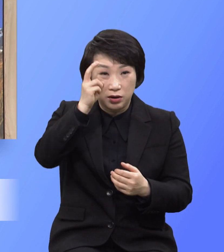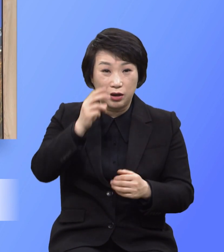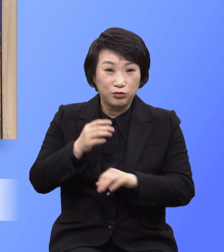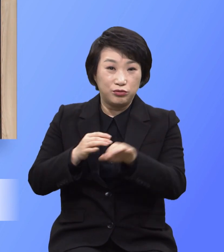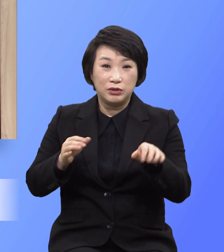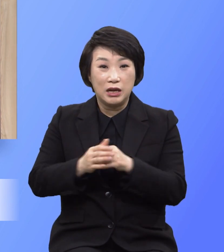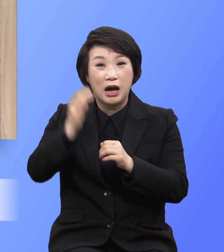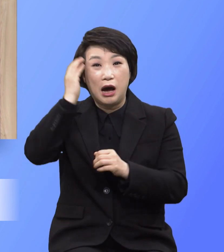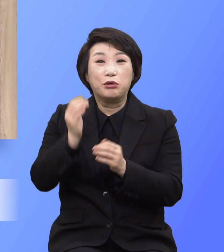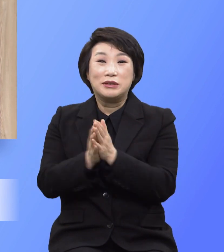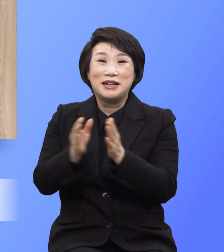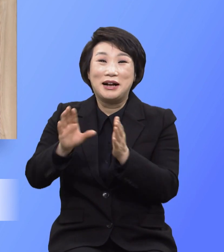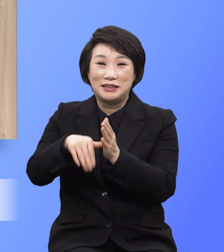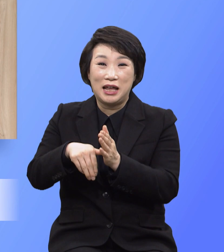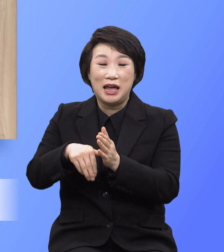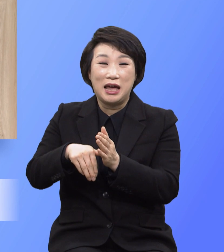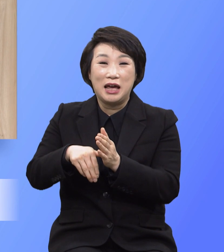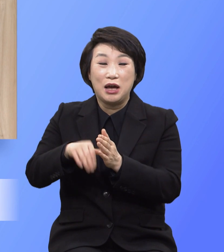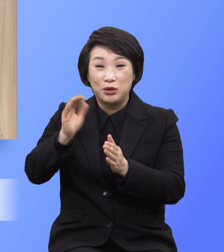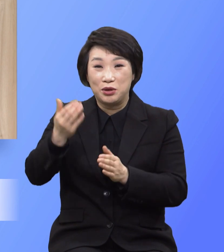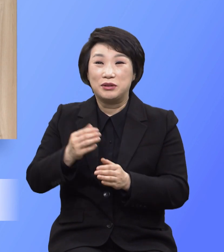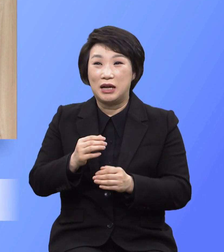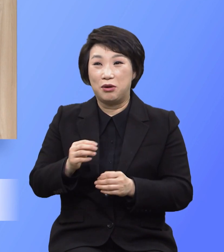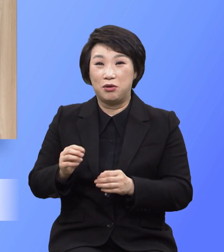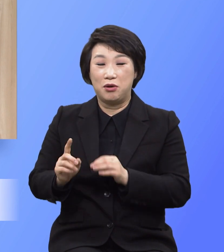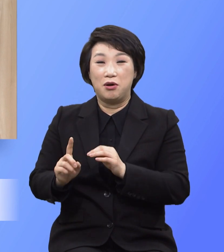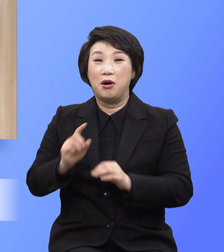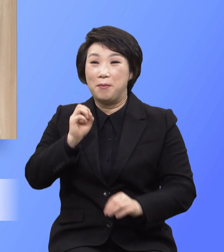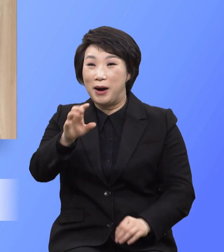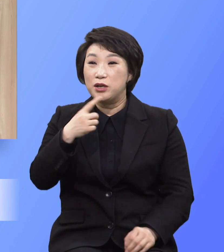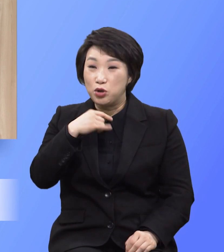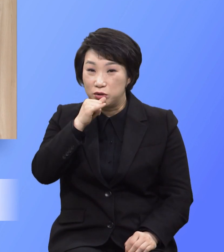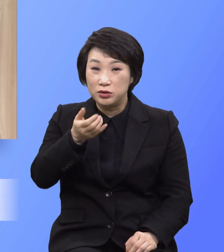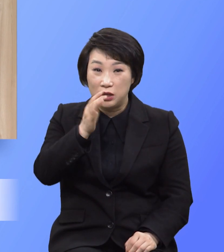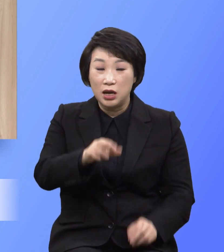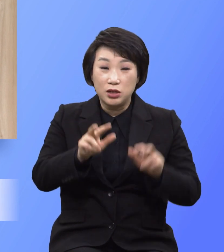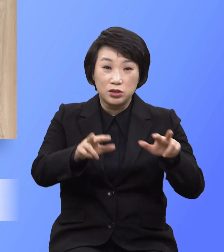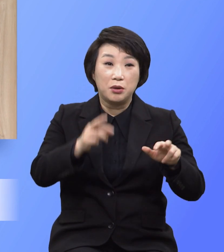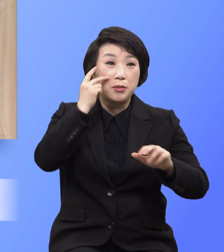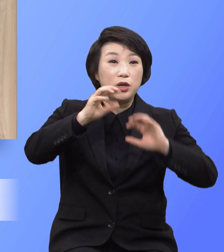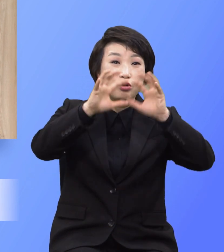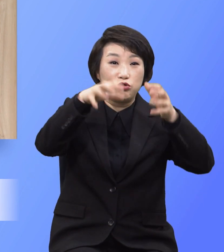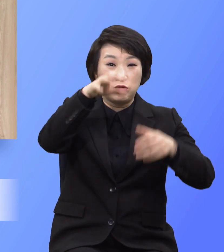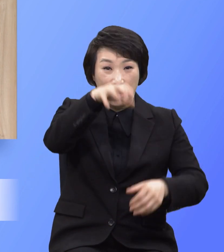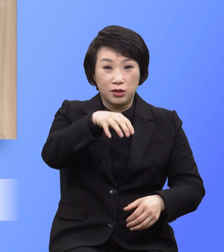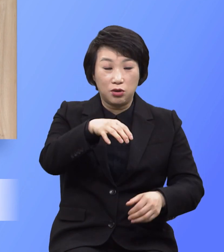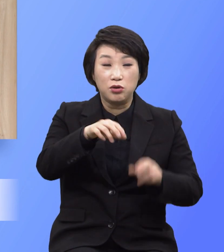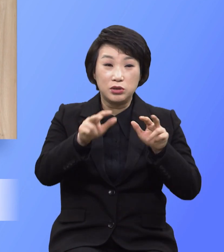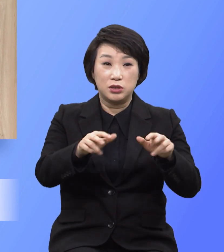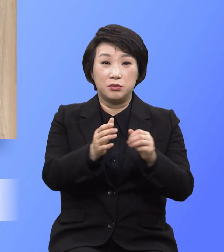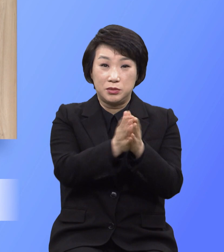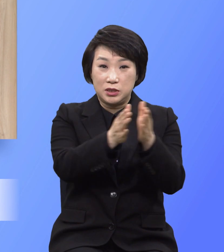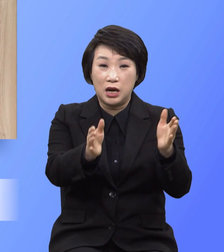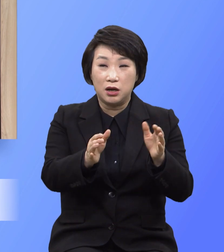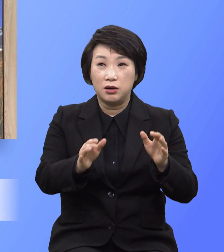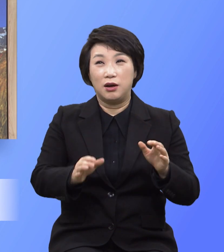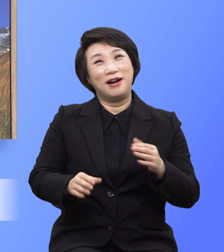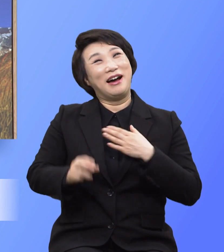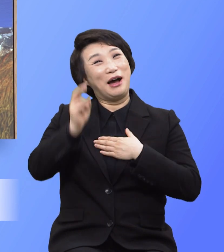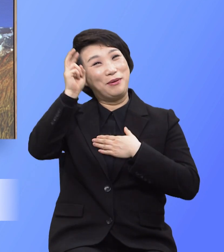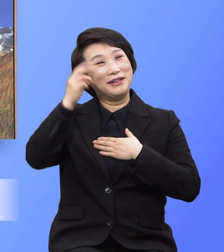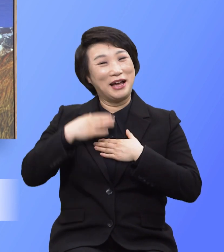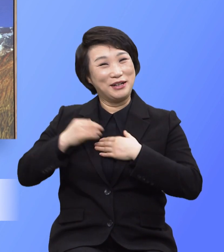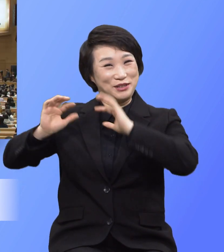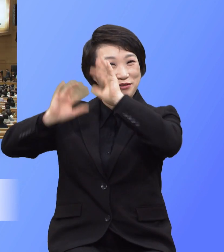됐다고 말했는데 미국은 벌써 그걸 만들어내서 이제 내가 뭐 천국 간 다음에